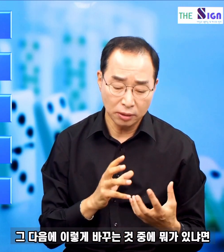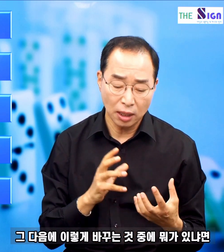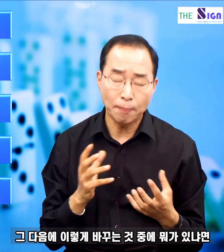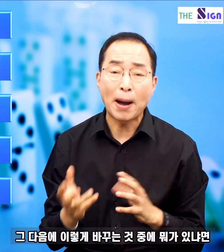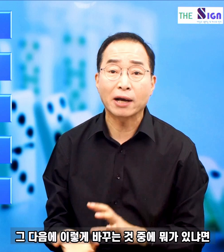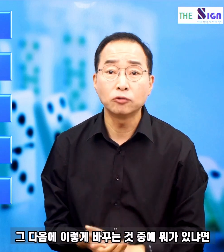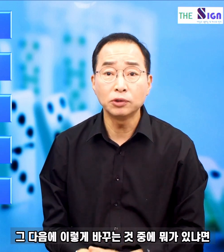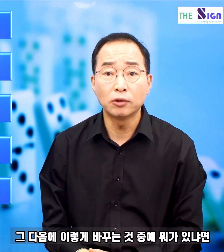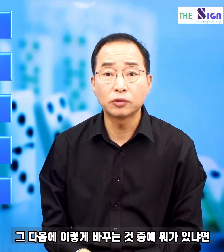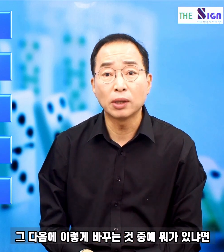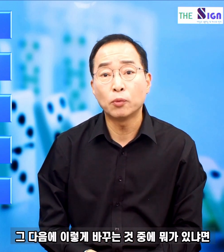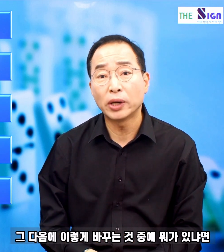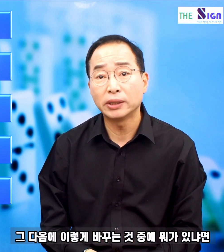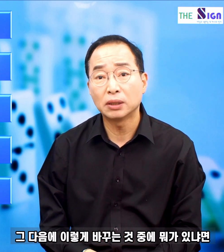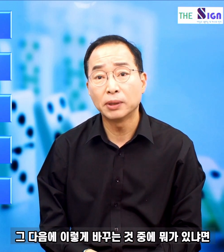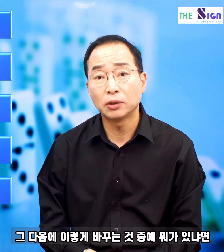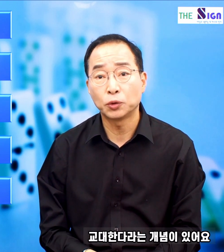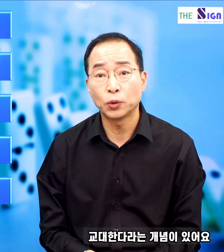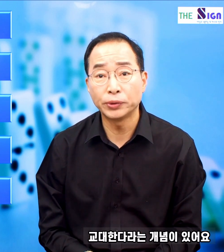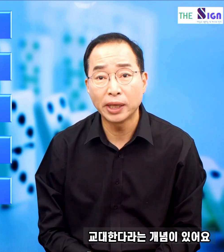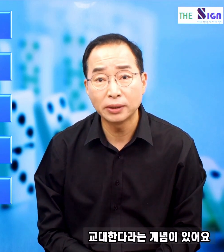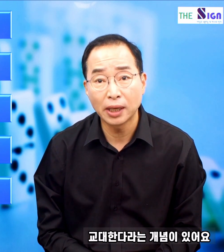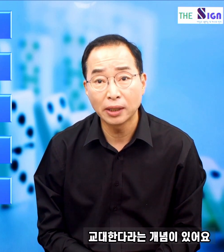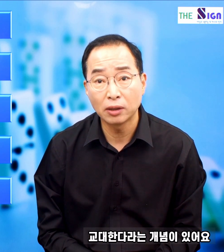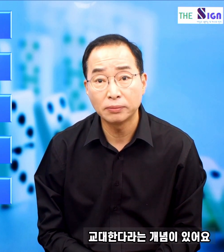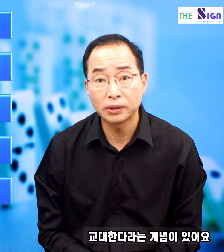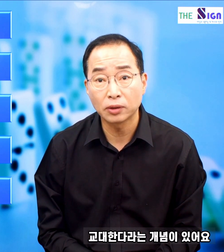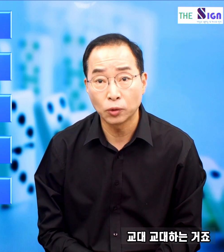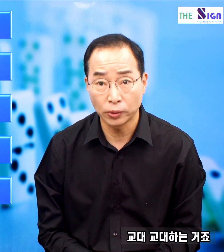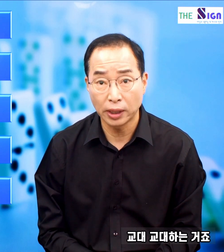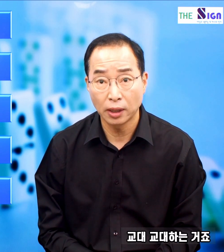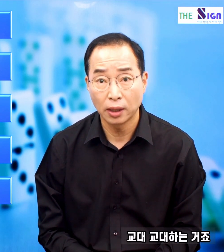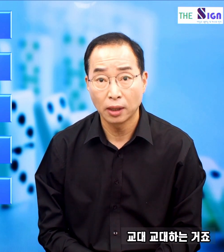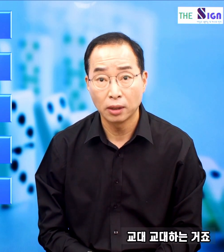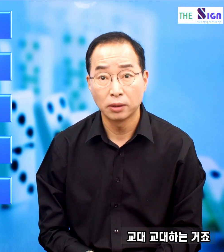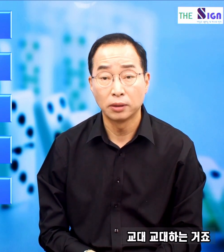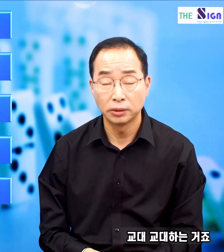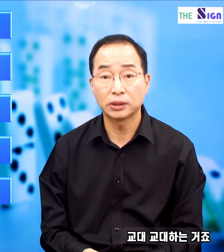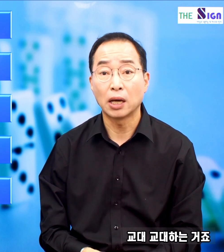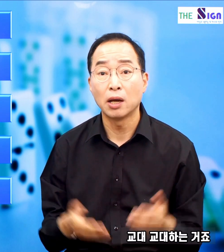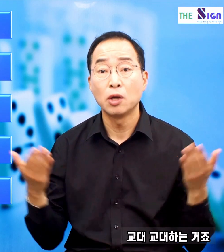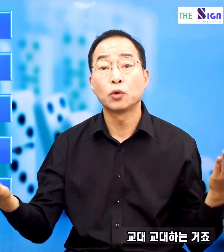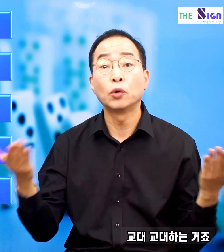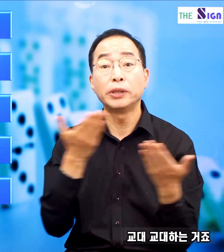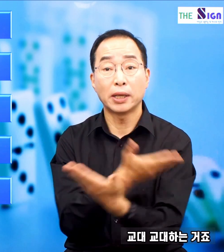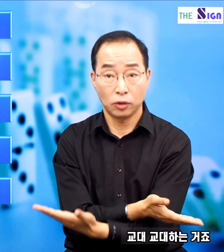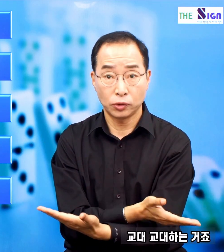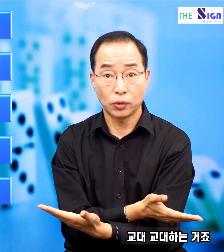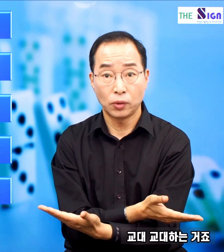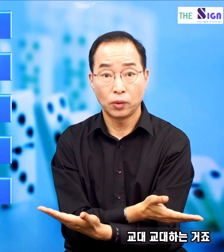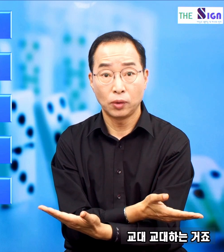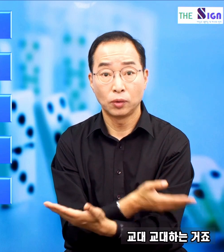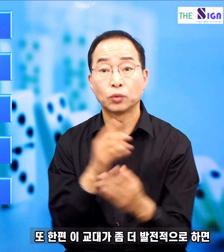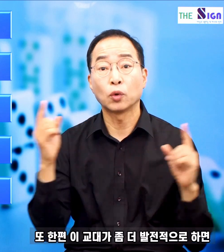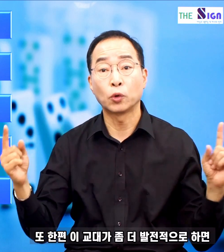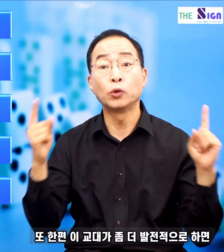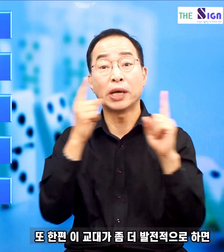이렇게 바꾸는 것 중에 뭐가 있냐면 교대한다라는 개념이 있어요. 교대. 자, 교대하는 거죠. 또 교대하는